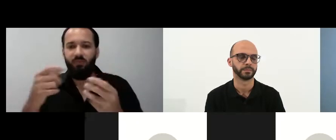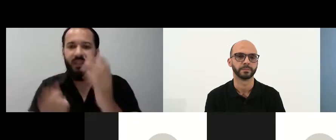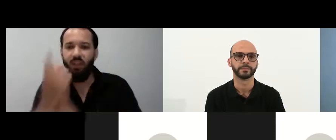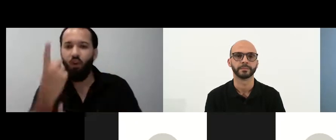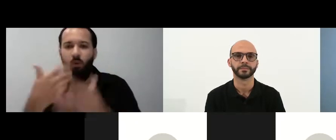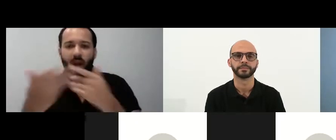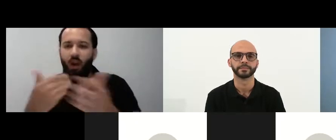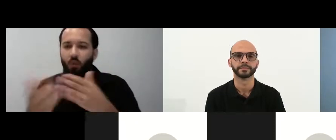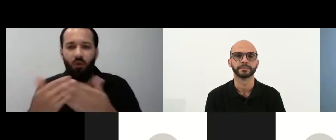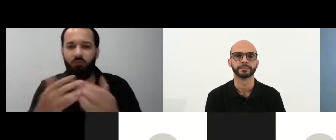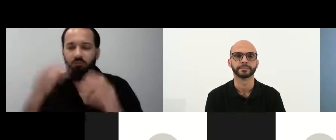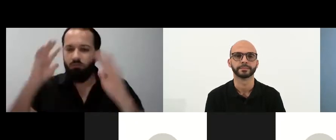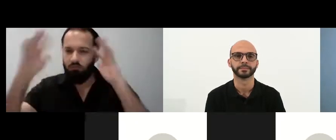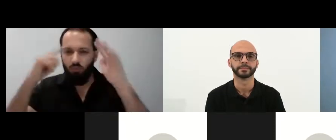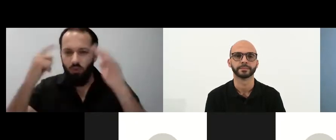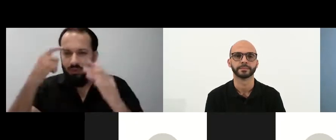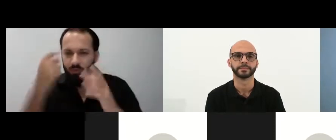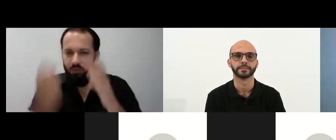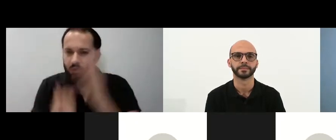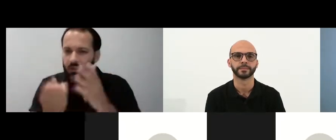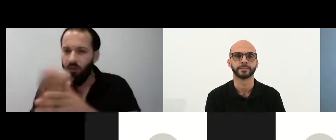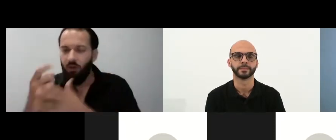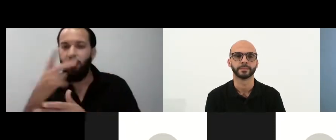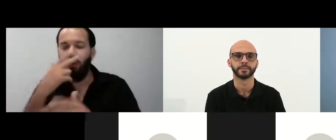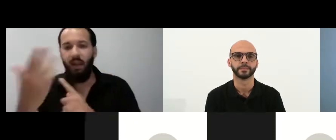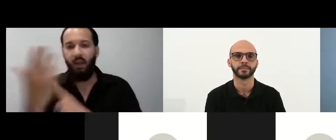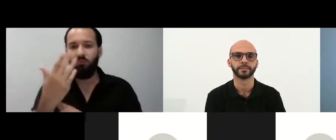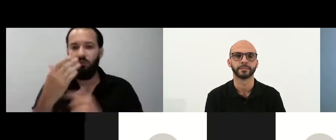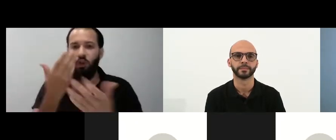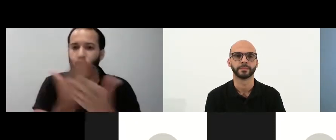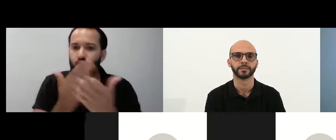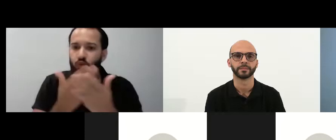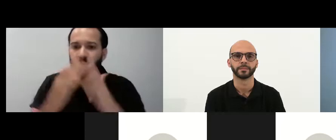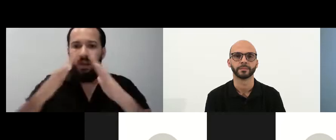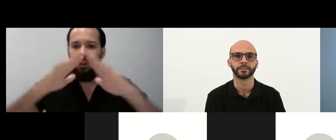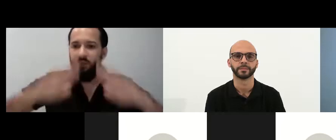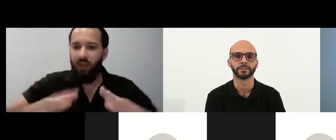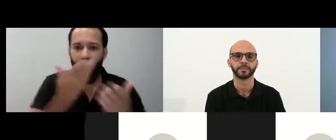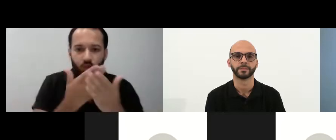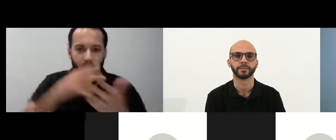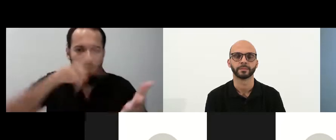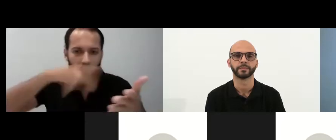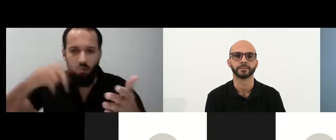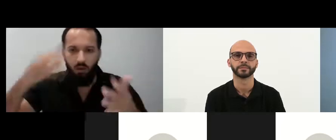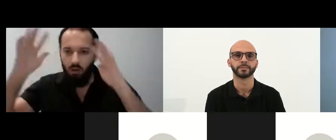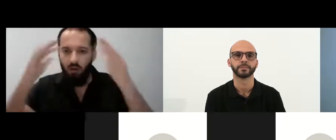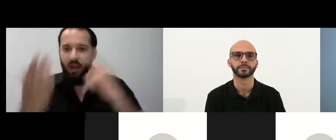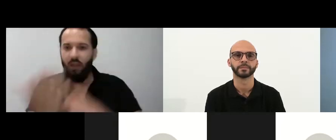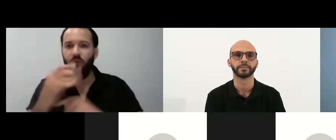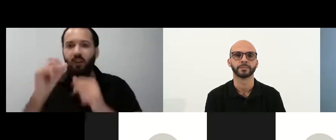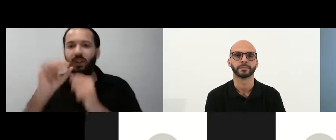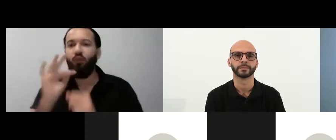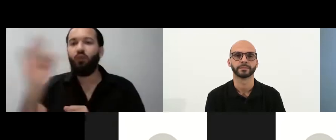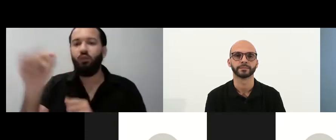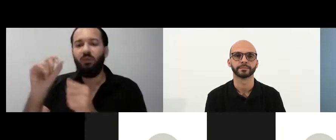se tivéssemos alguns projetos, imaginar como criar, como ajudar, como